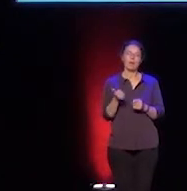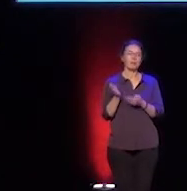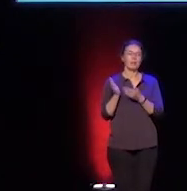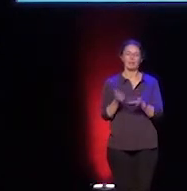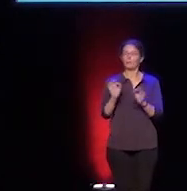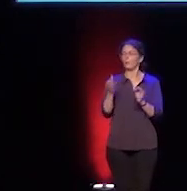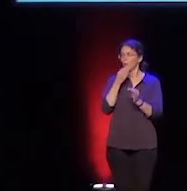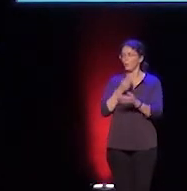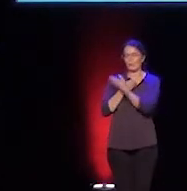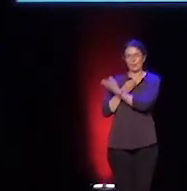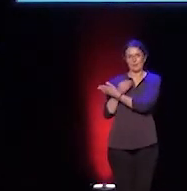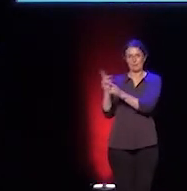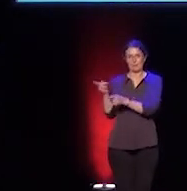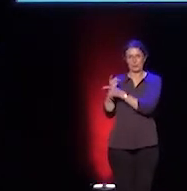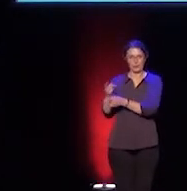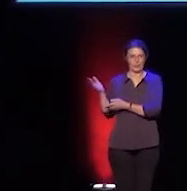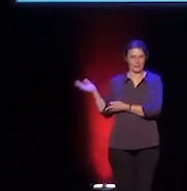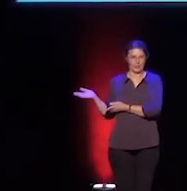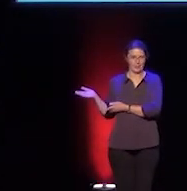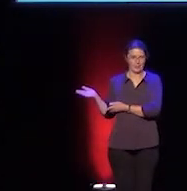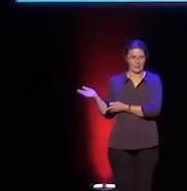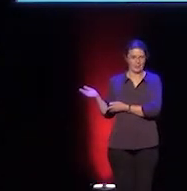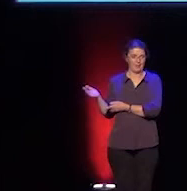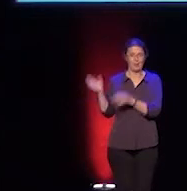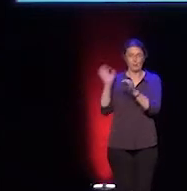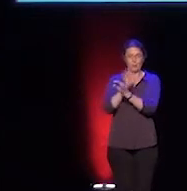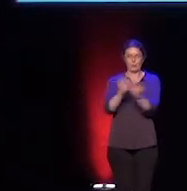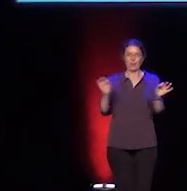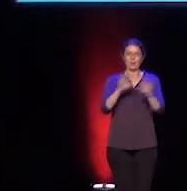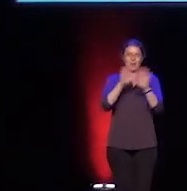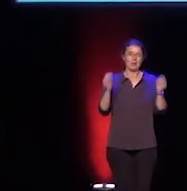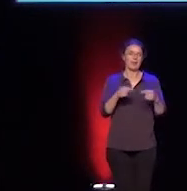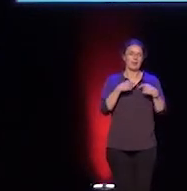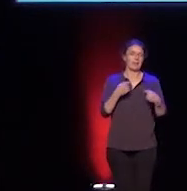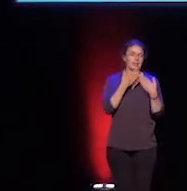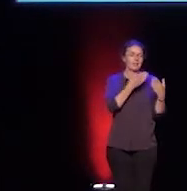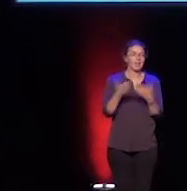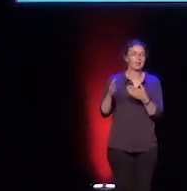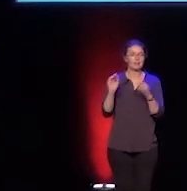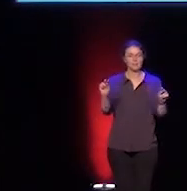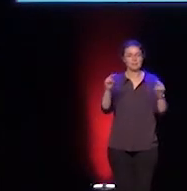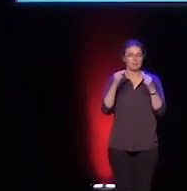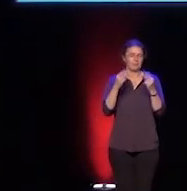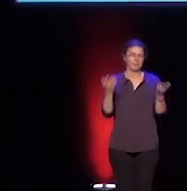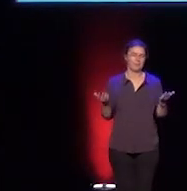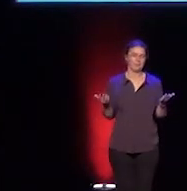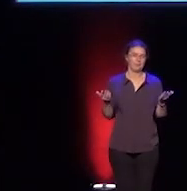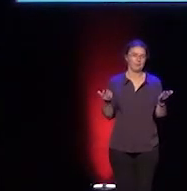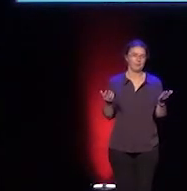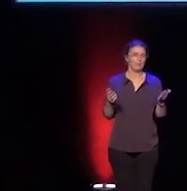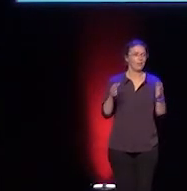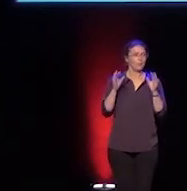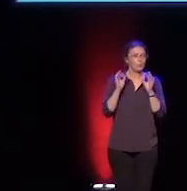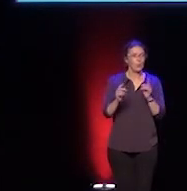dieser wunderschönen Kapelle. Ihnen allen herzlichen Dank für Ihre Aufmerksamkeit,